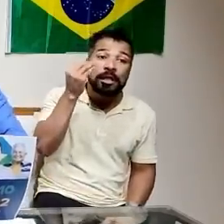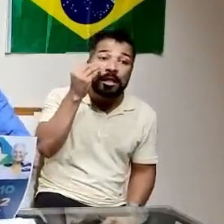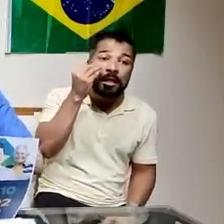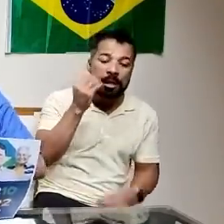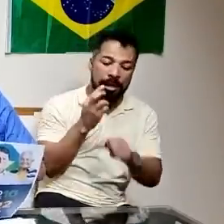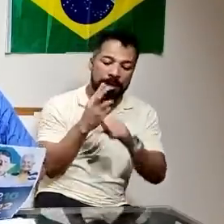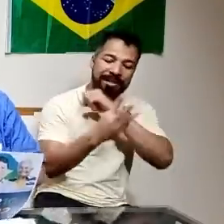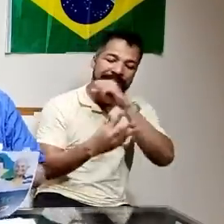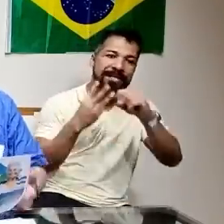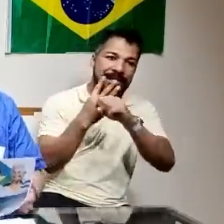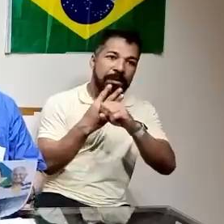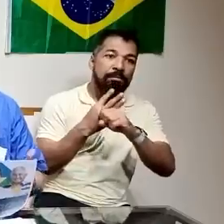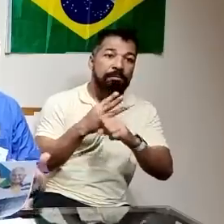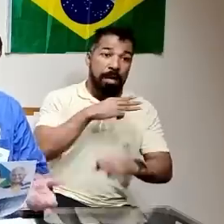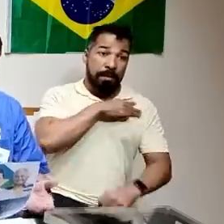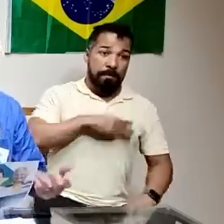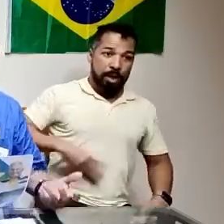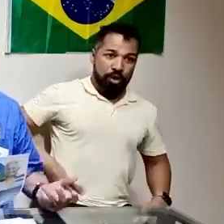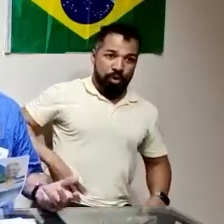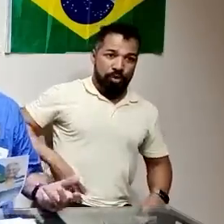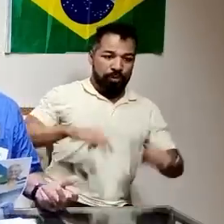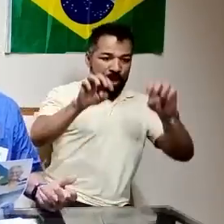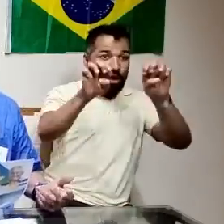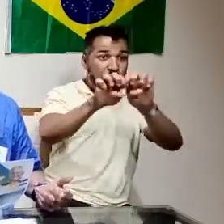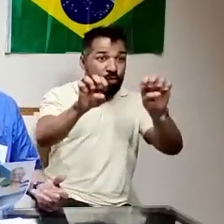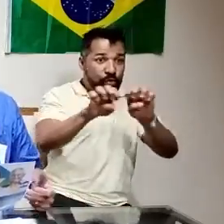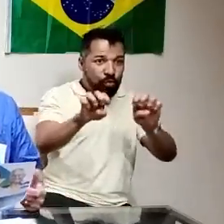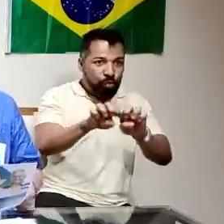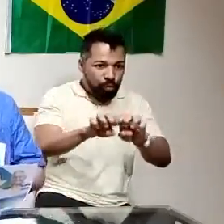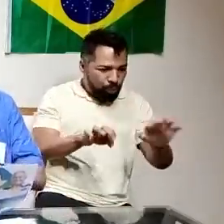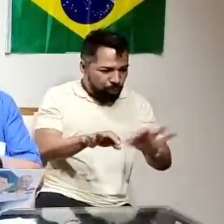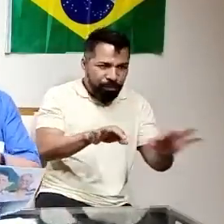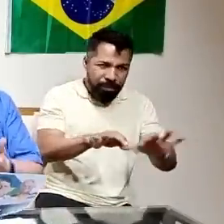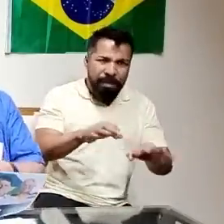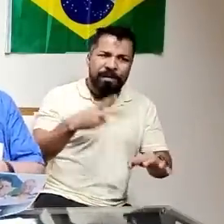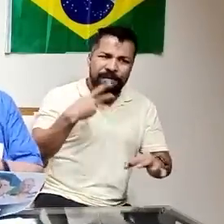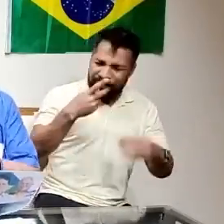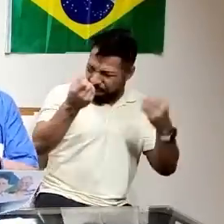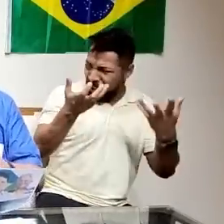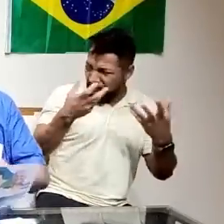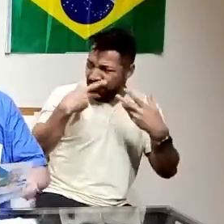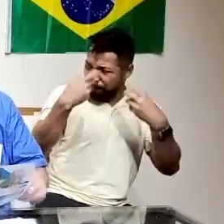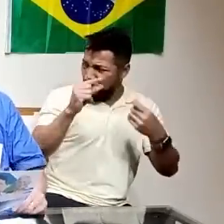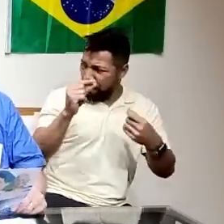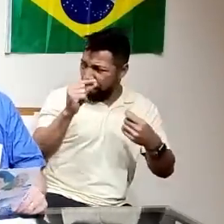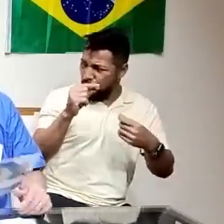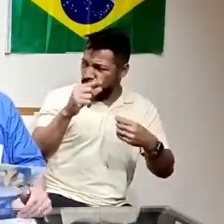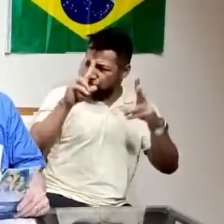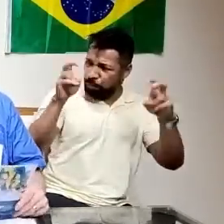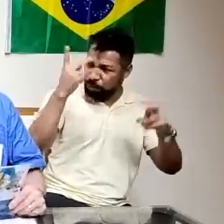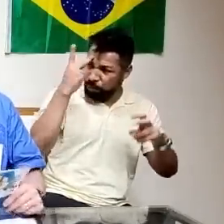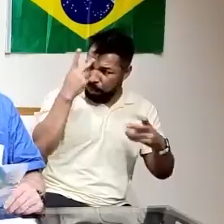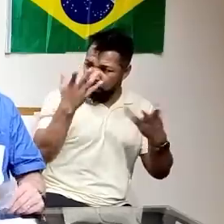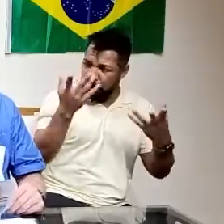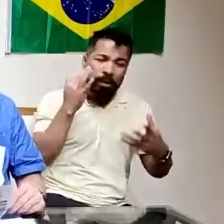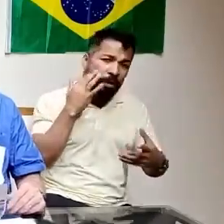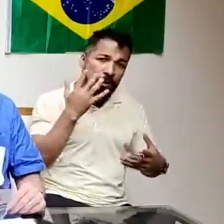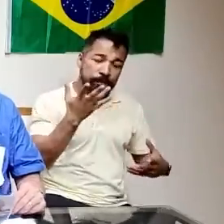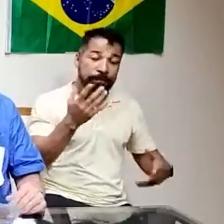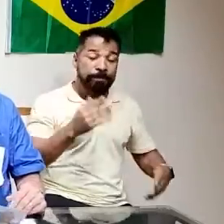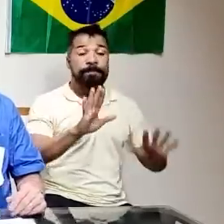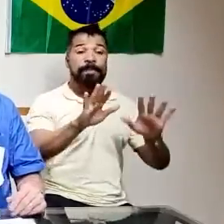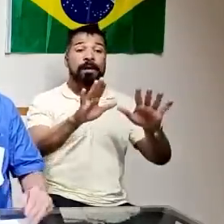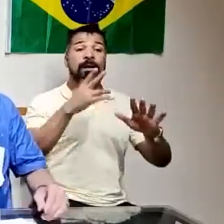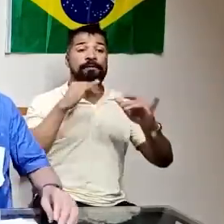longo de 3 anos e pouco, o ministro da infraestrutura. Fala, quer falar alguns poucos minutos aqui de São Paulo, Tarcísio? Olha,